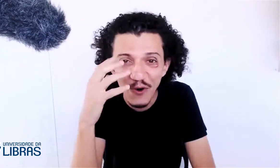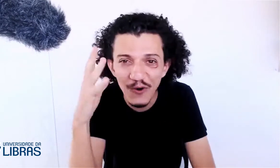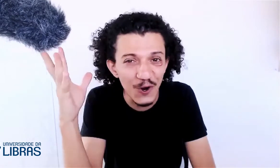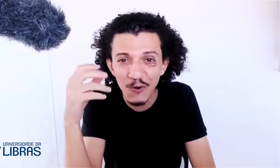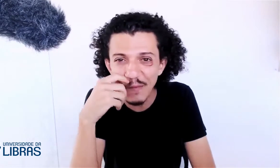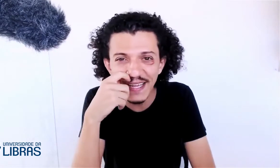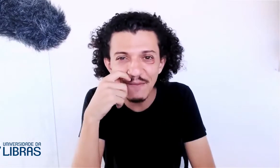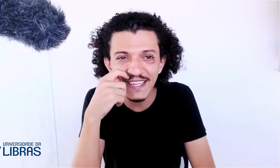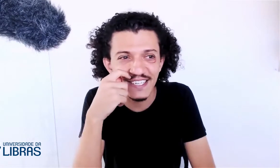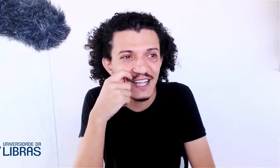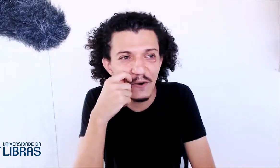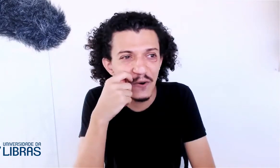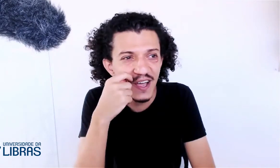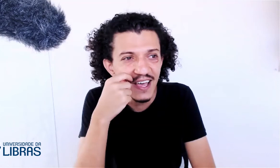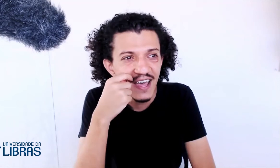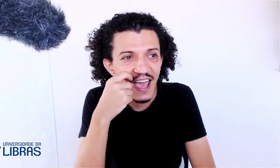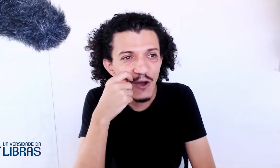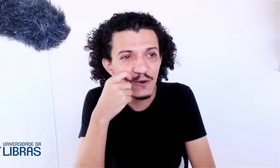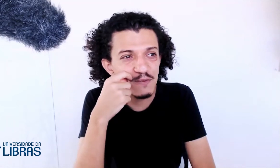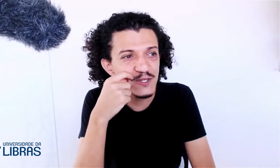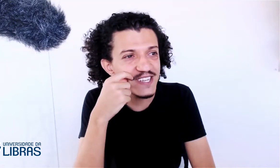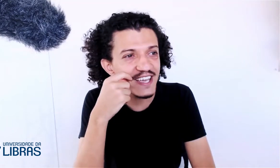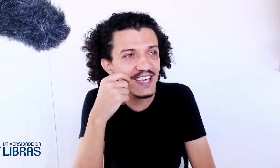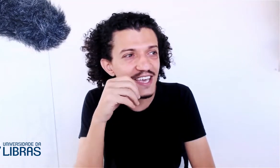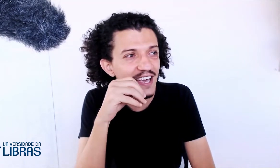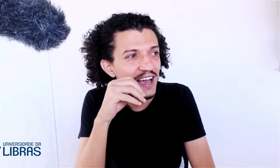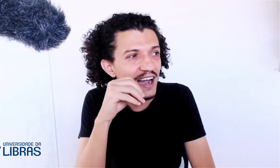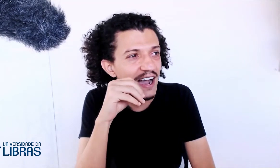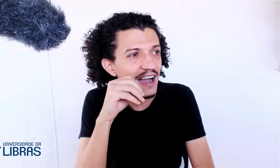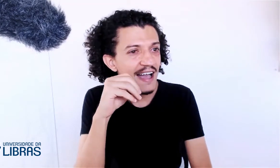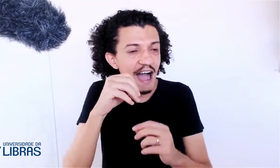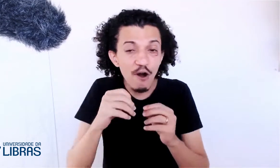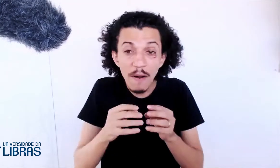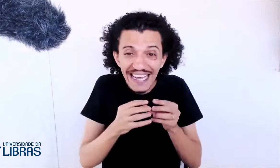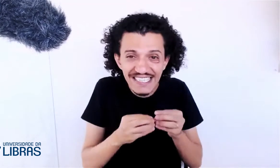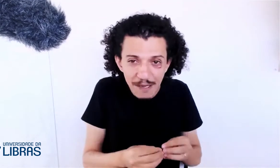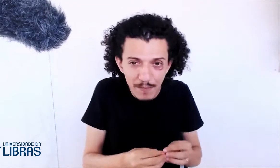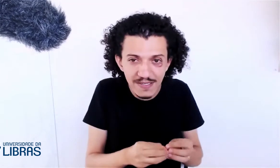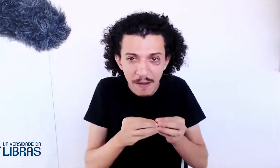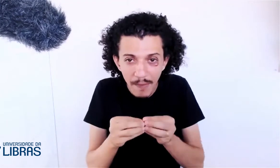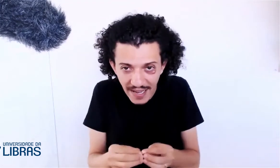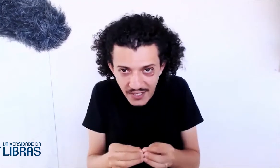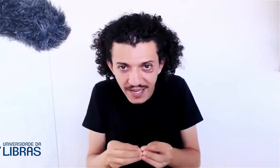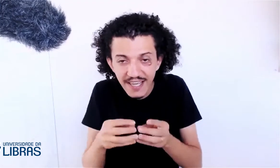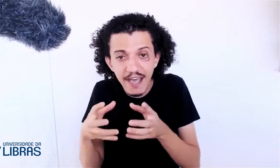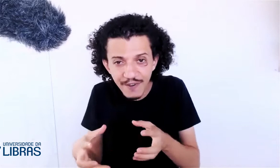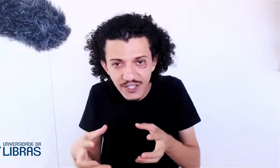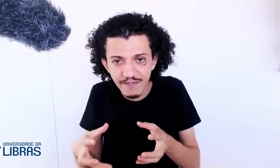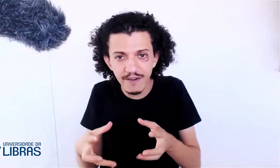o jogo completamente. Então, eu costumo dizer que a forma mais simples, prática e efetiva